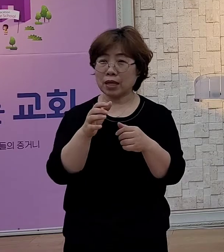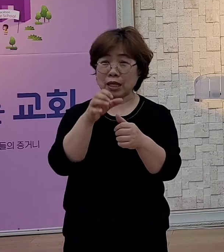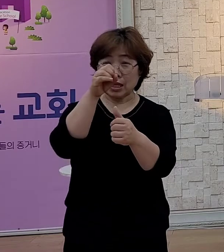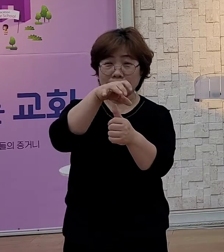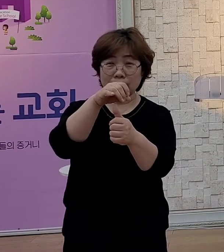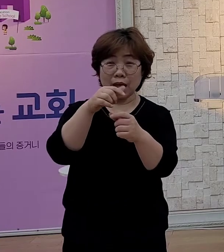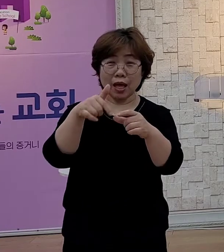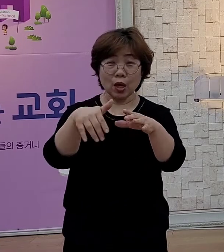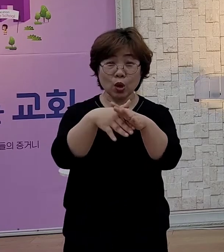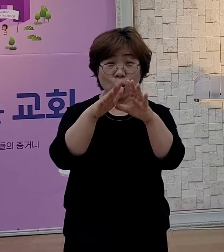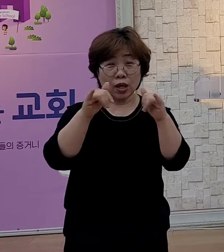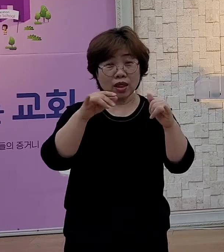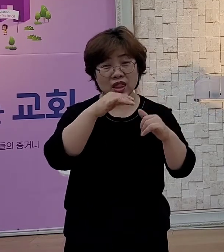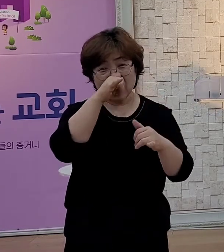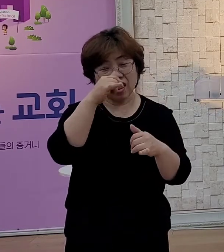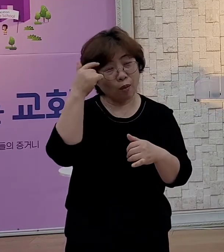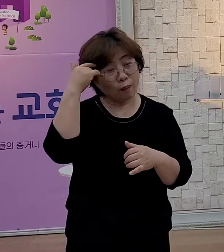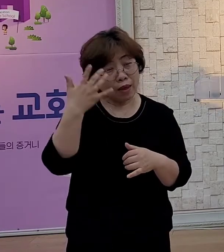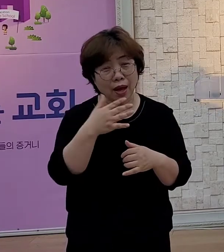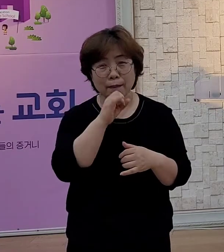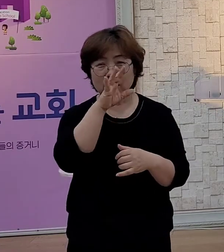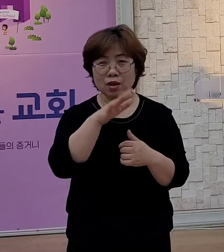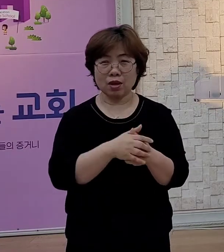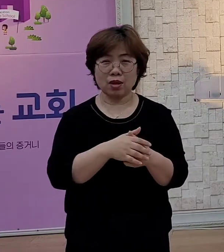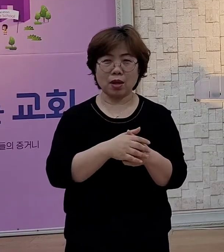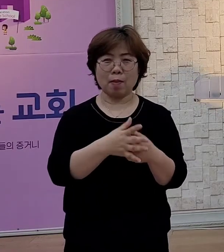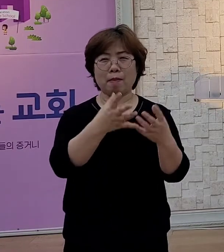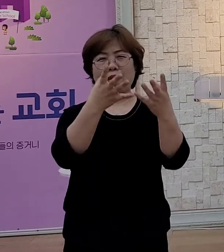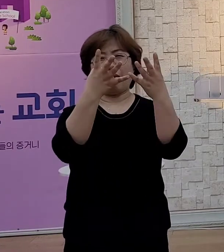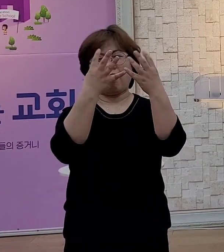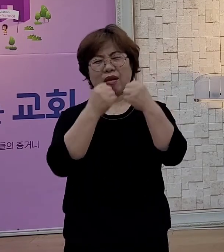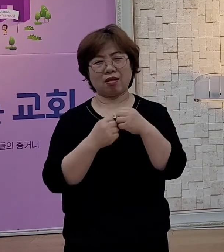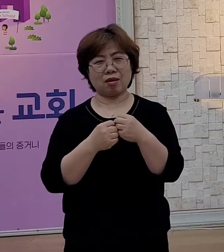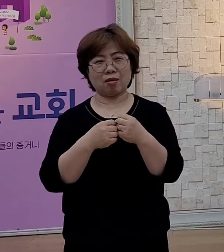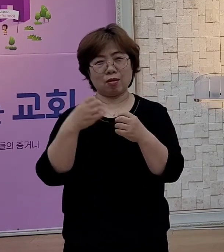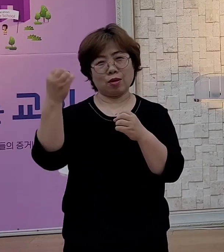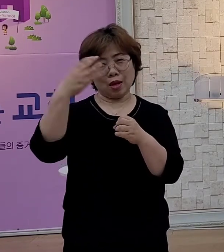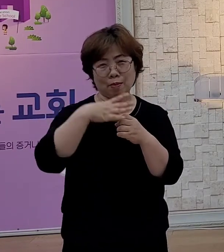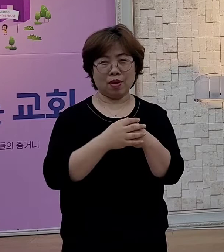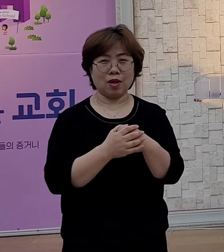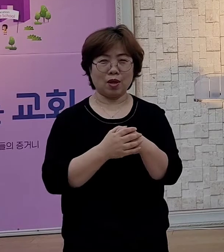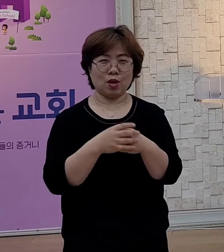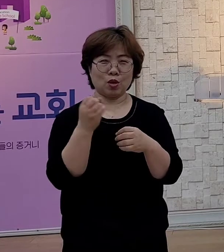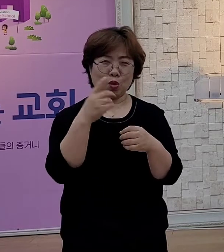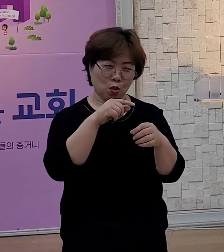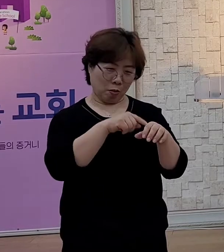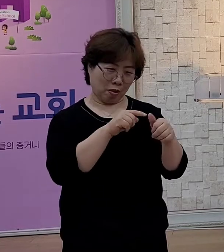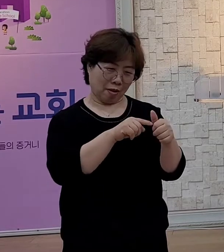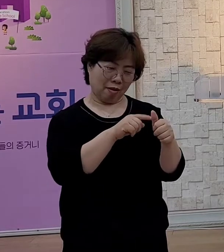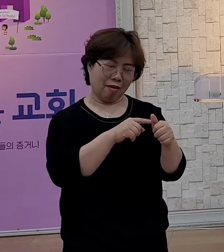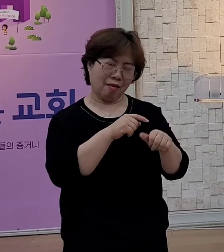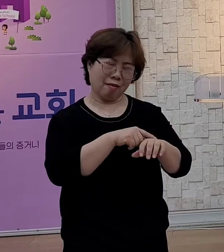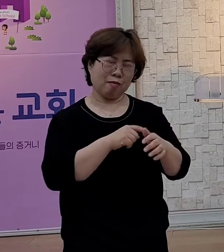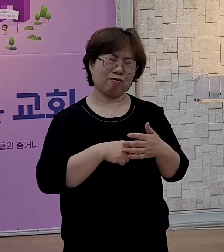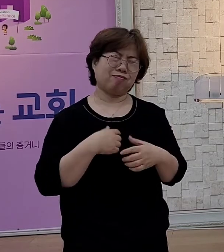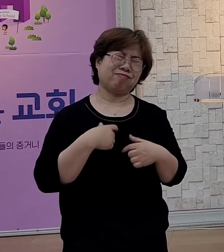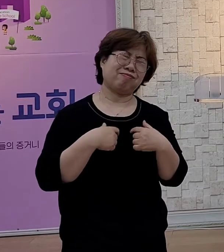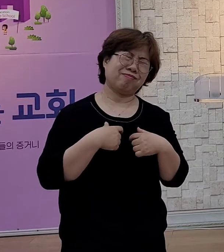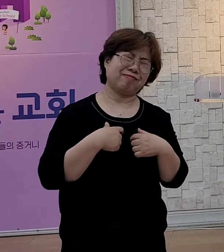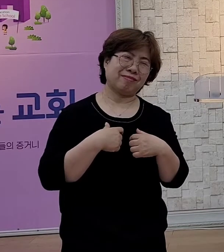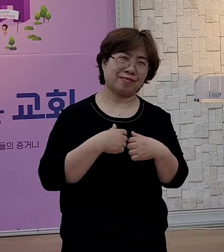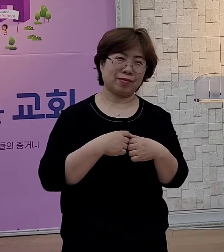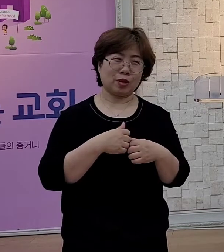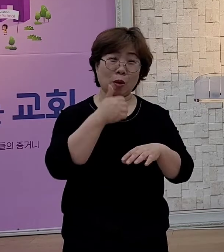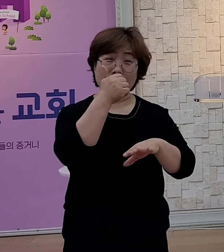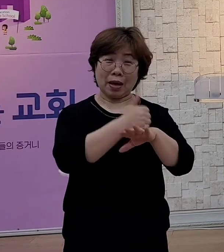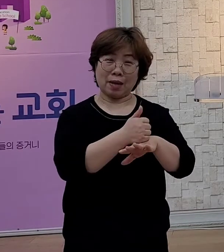없습니까? 천사가 뭐라 할게요? 많지요. 침례교 교인도 많다는 거예요. 그래